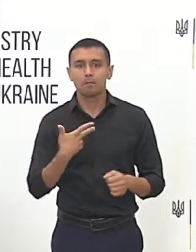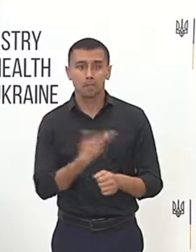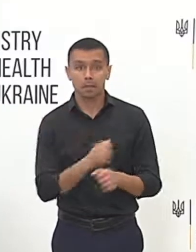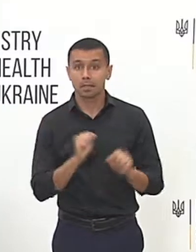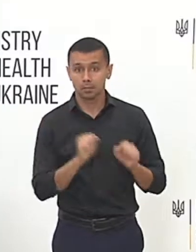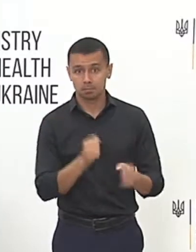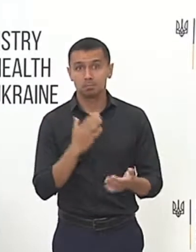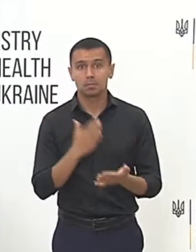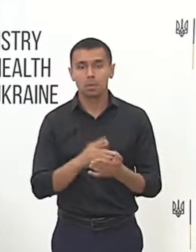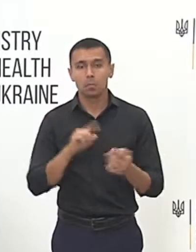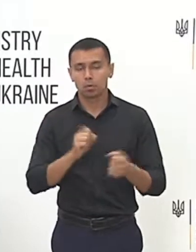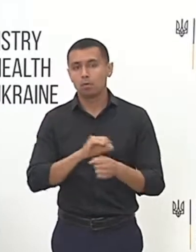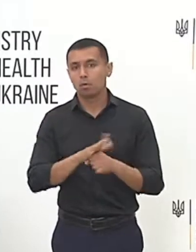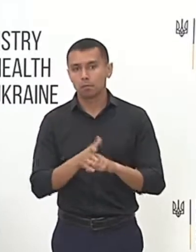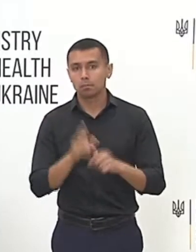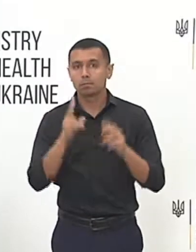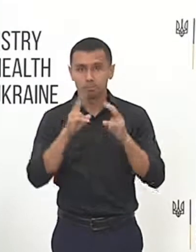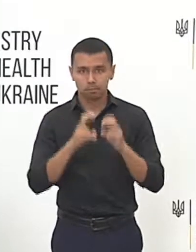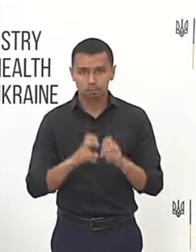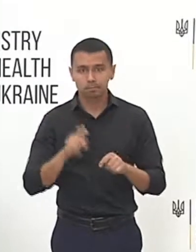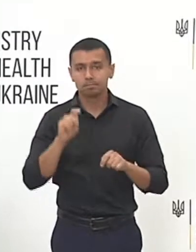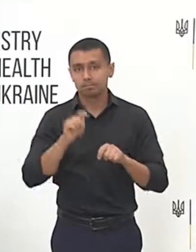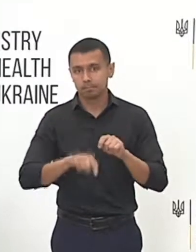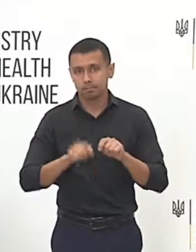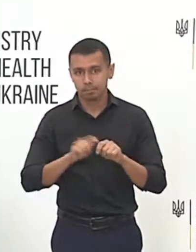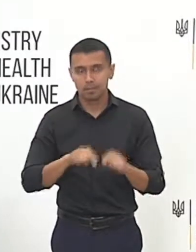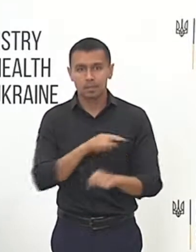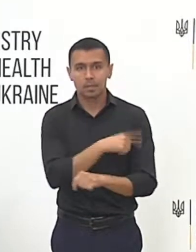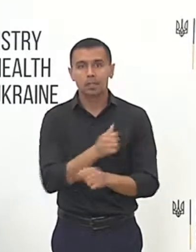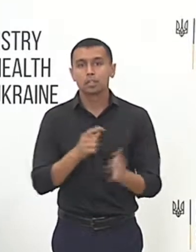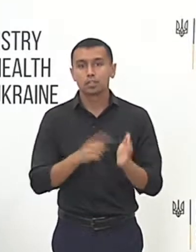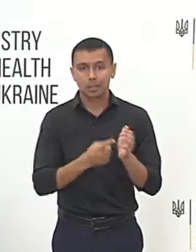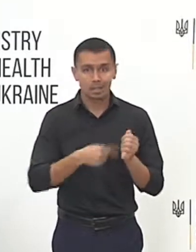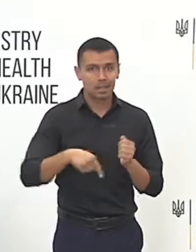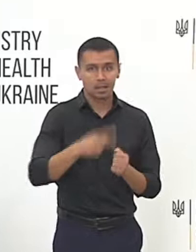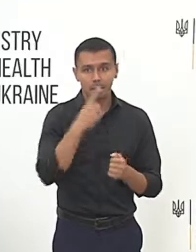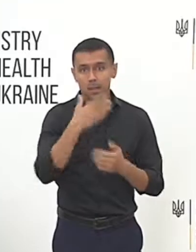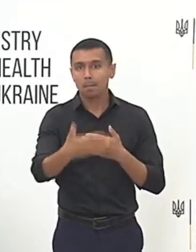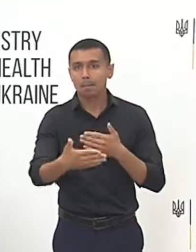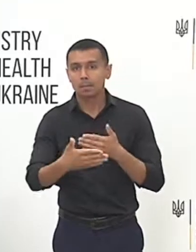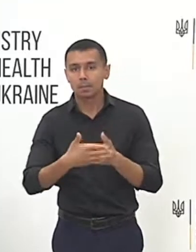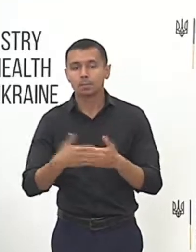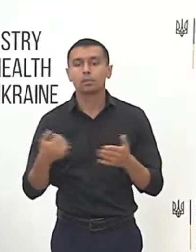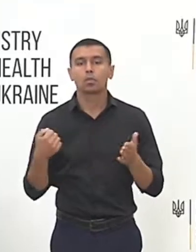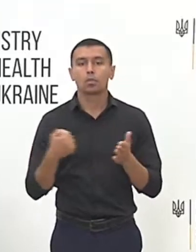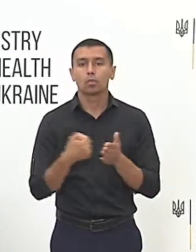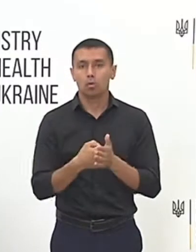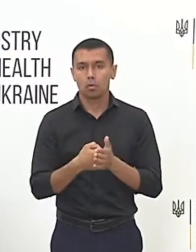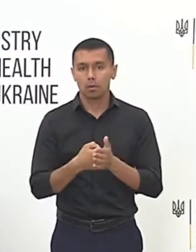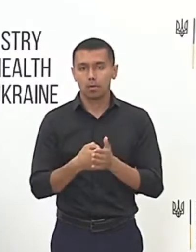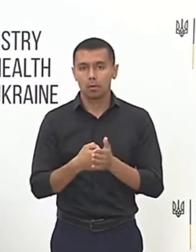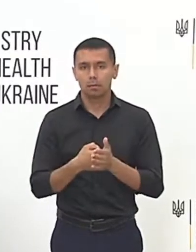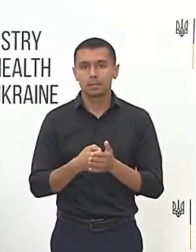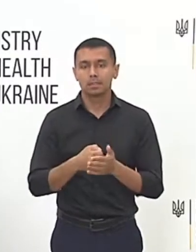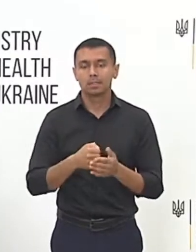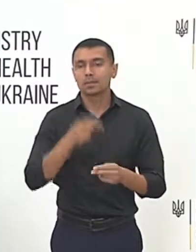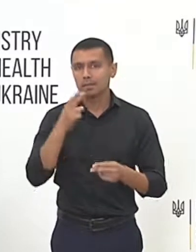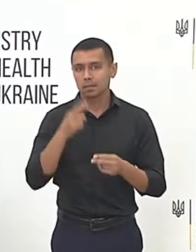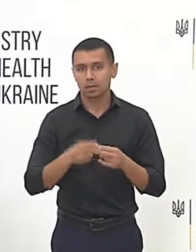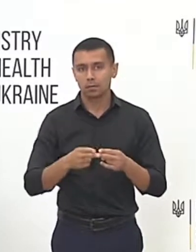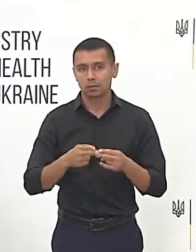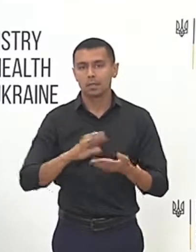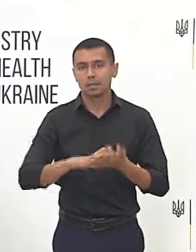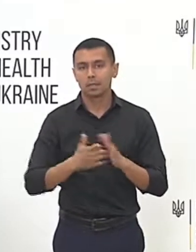кандидатів проти ковід досліджуються клінічно, і 6 з них наблизились до завершальної